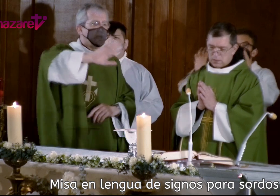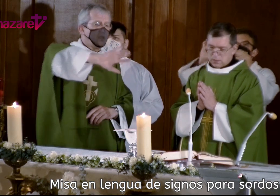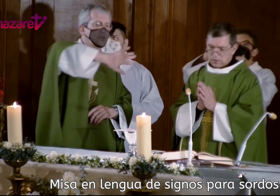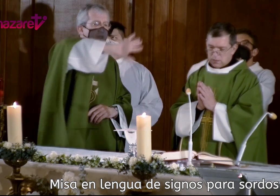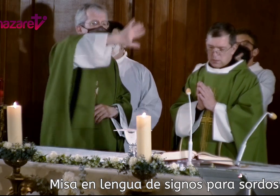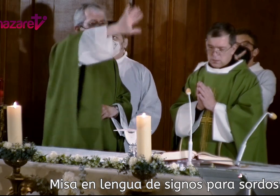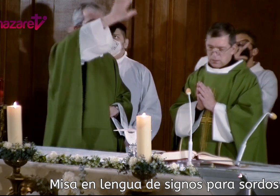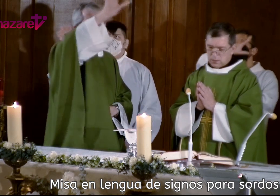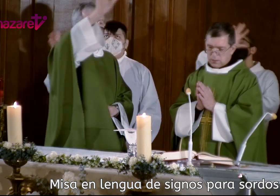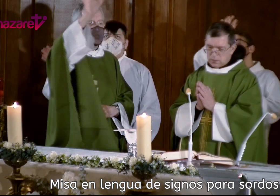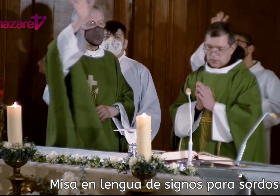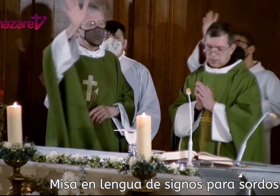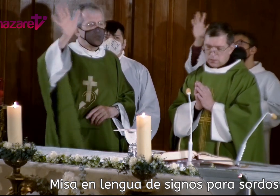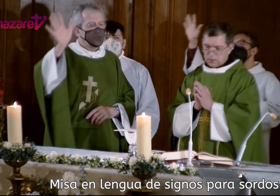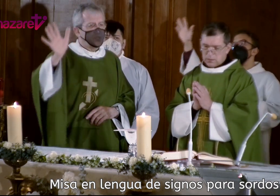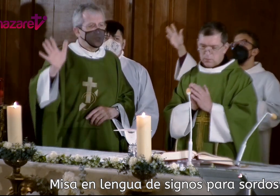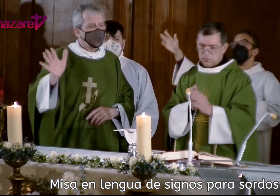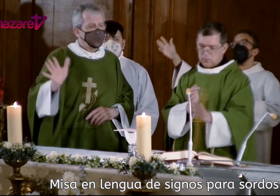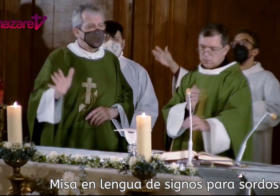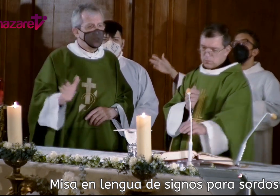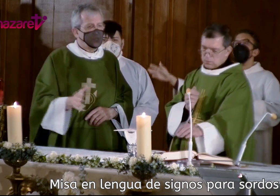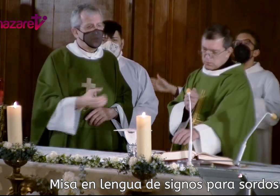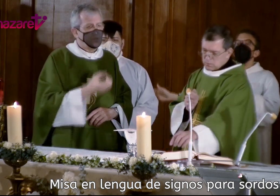Hosanna en el cielo.